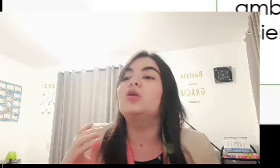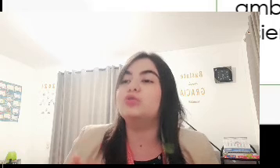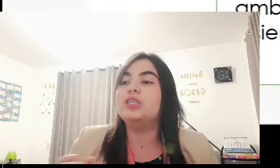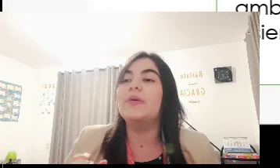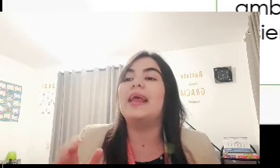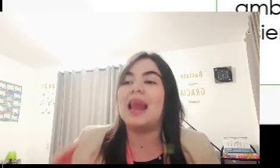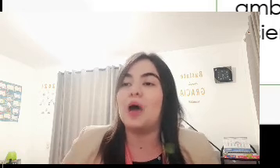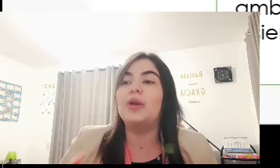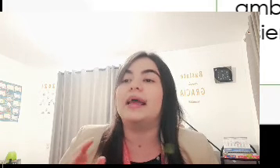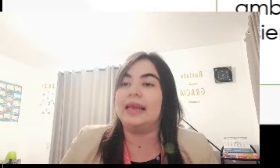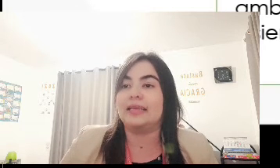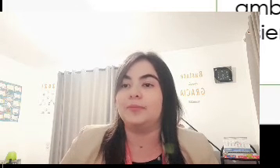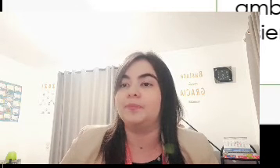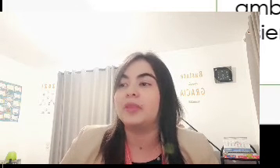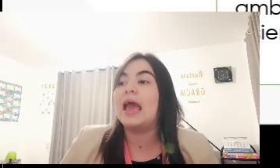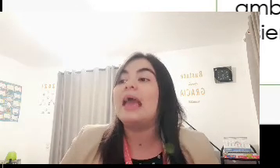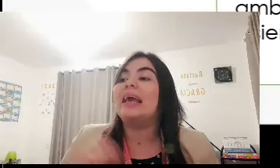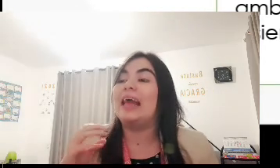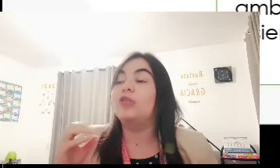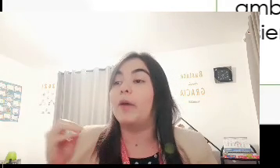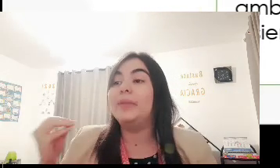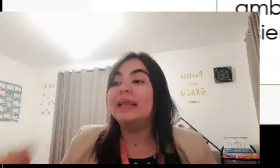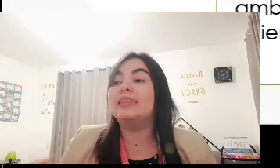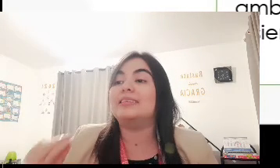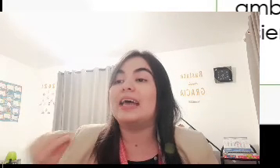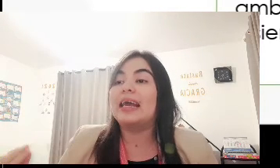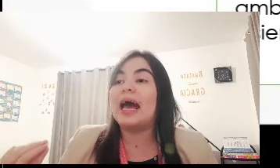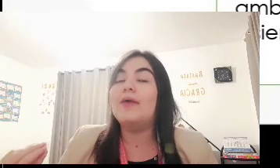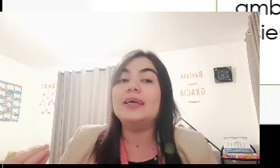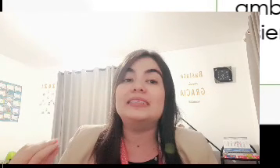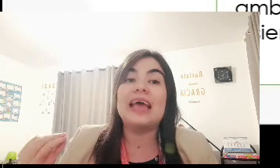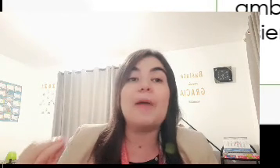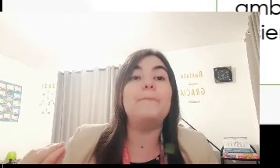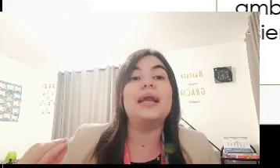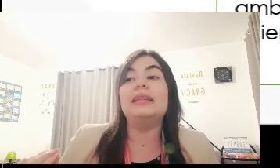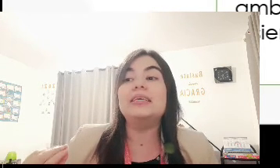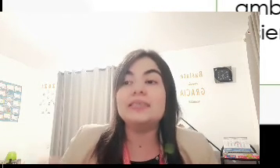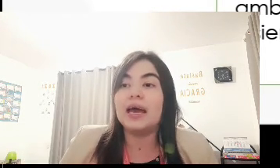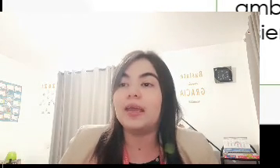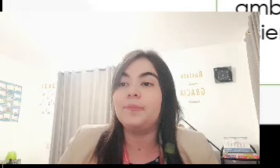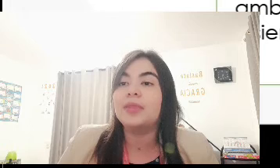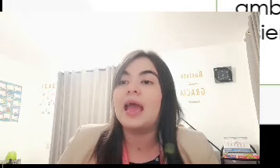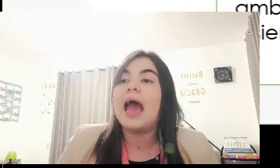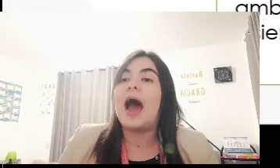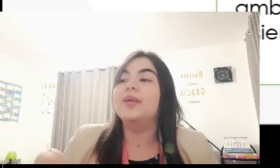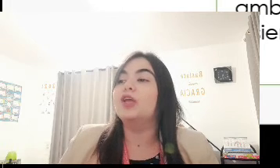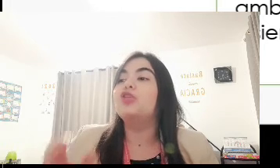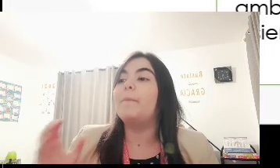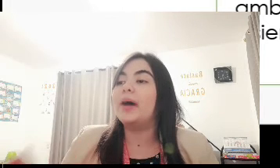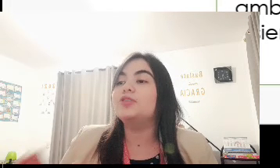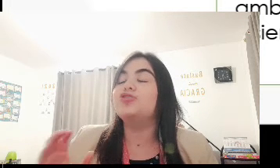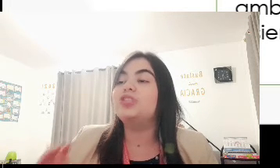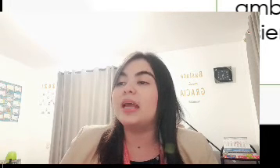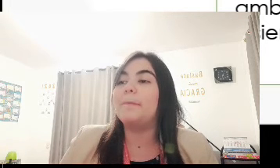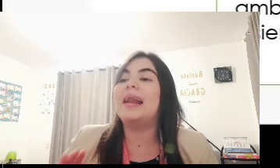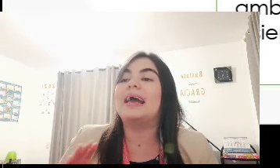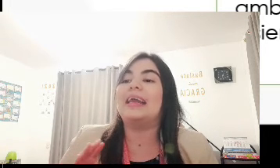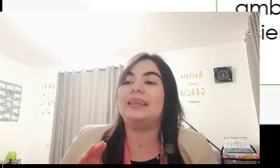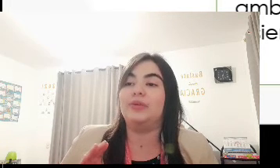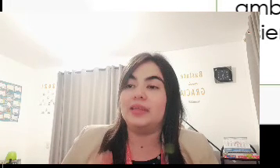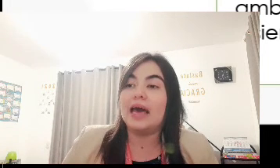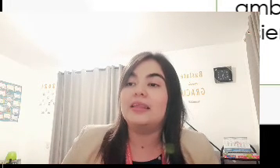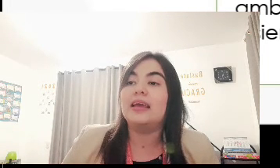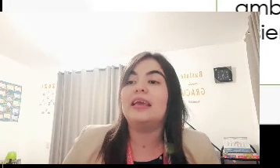educación inclusiva en el aula de clase, creando ambientes agradables de aprendizaje, abriendo paso siempre